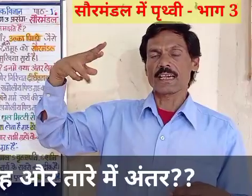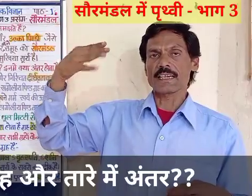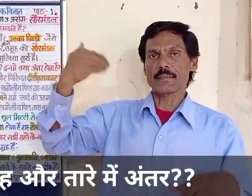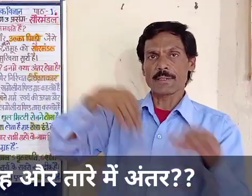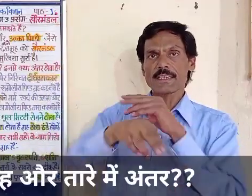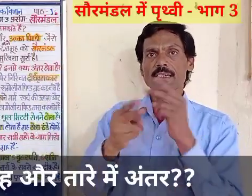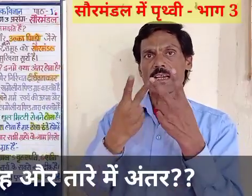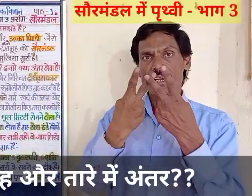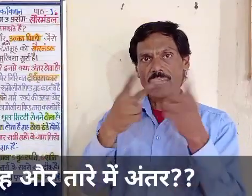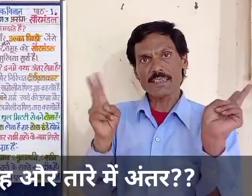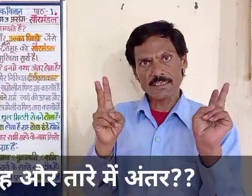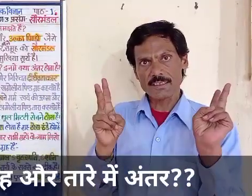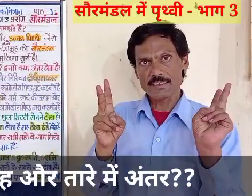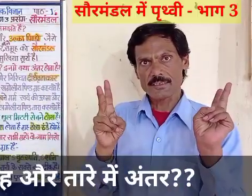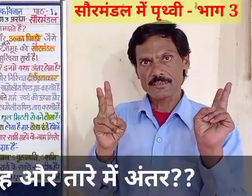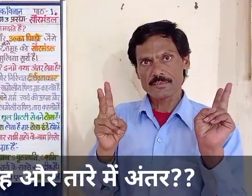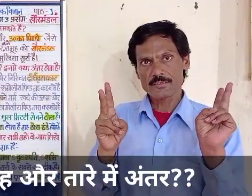तारे में अंतर।